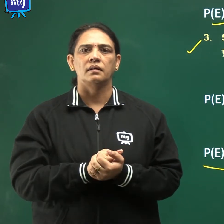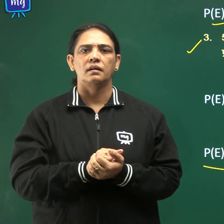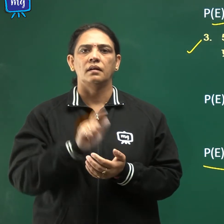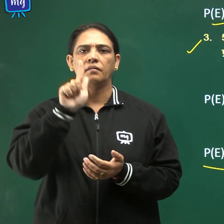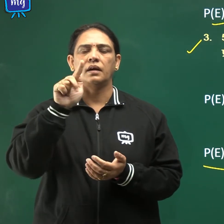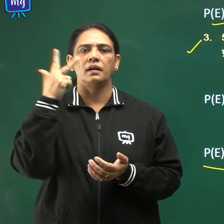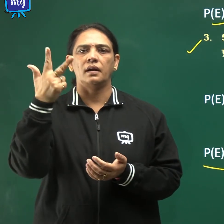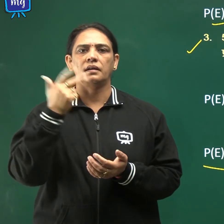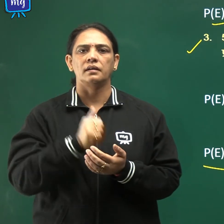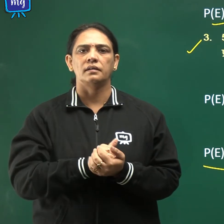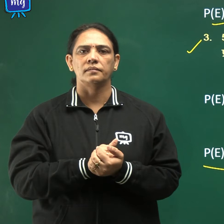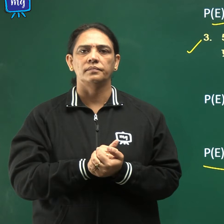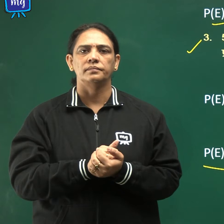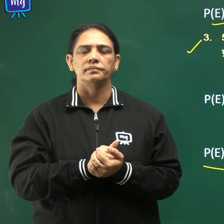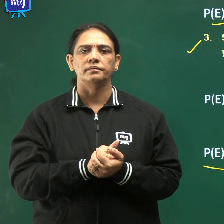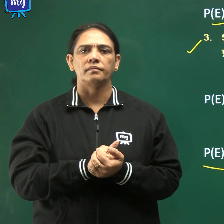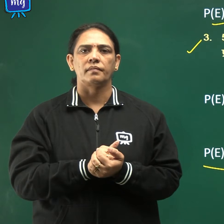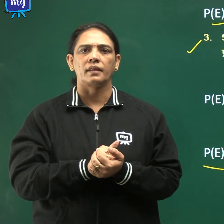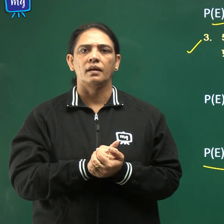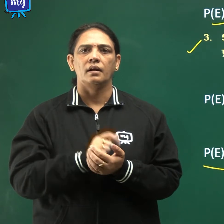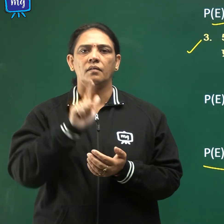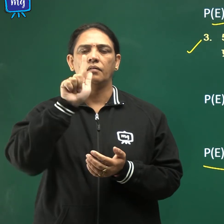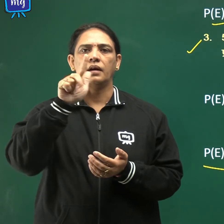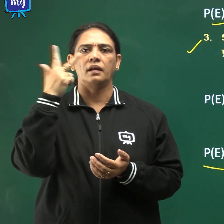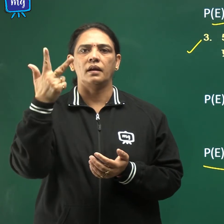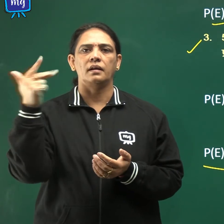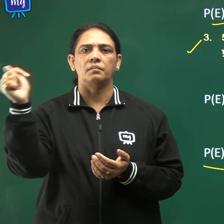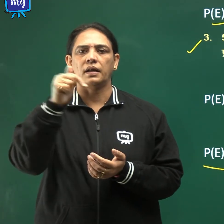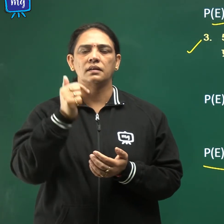118 है तो 18 -